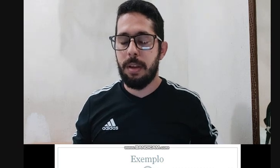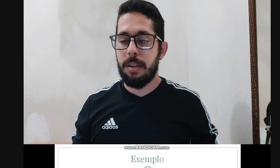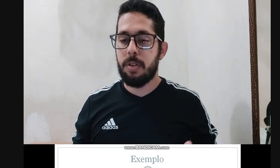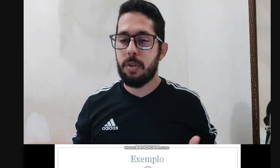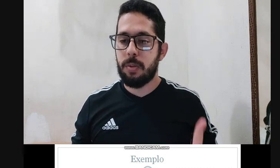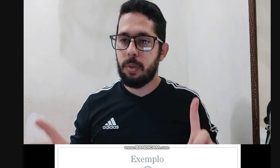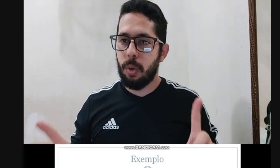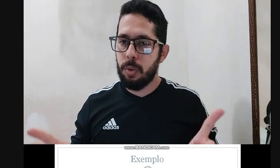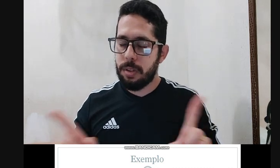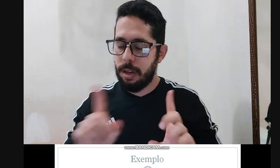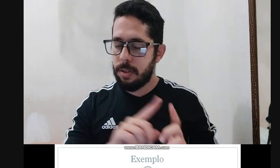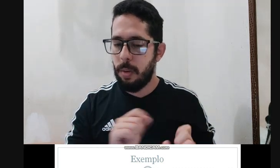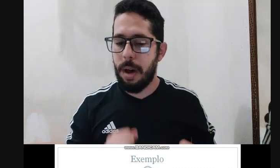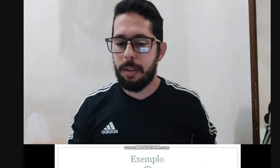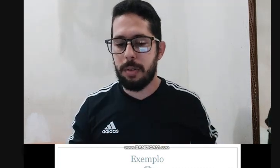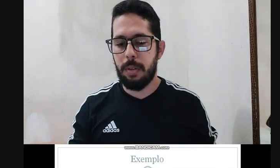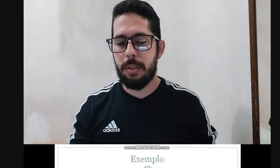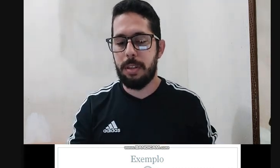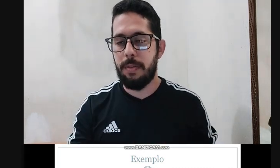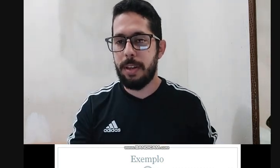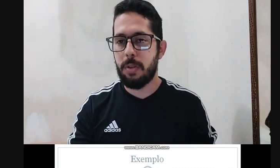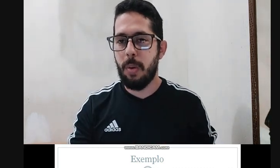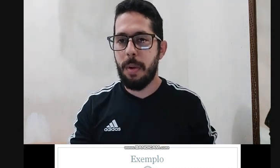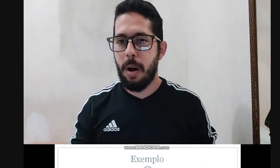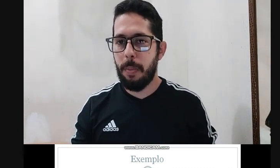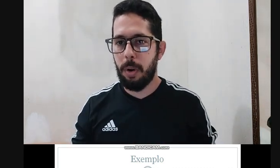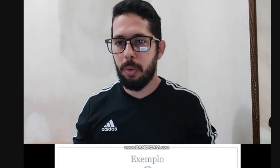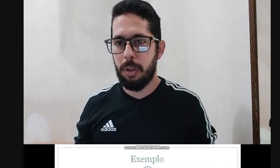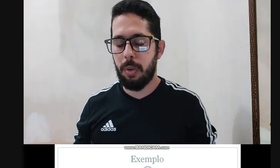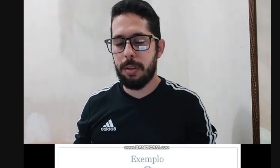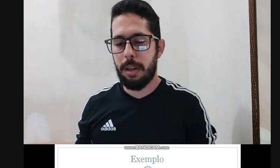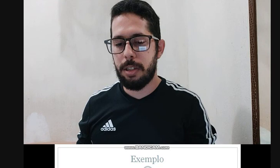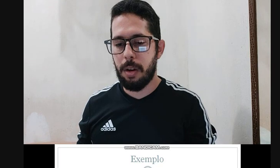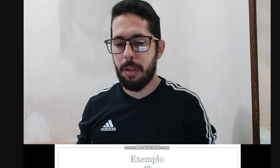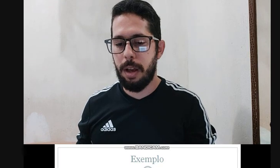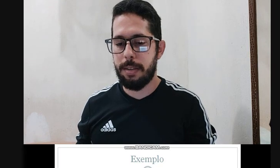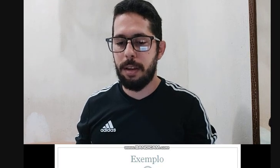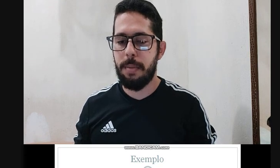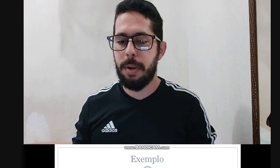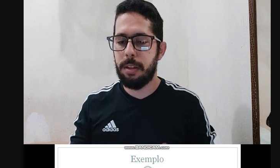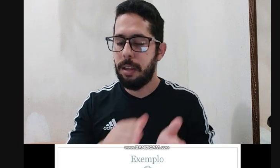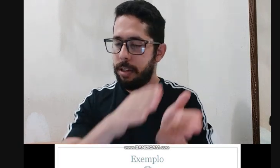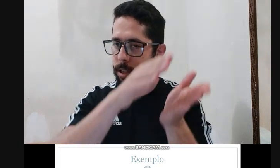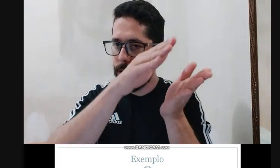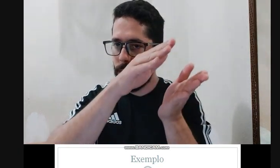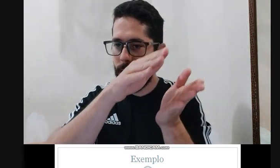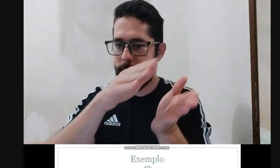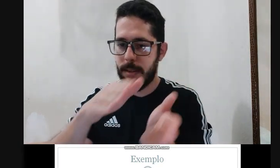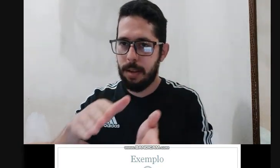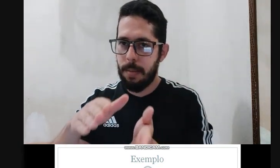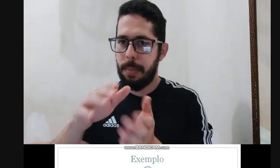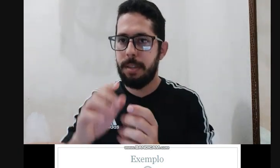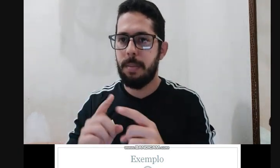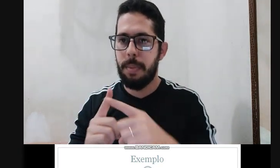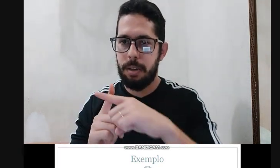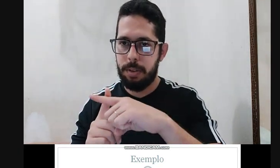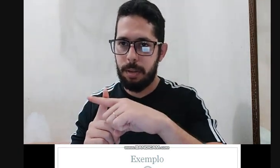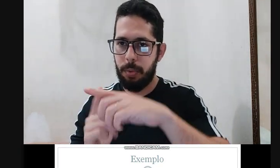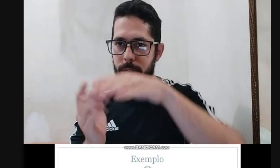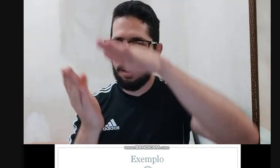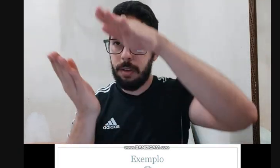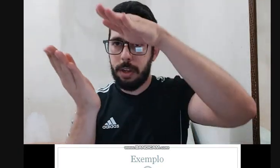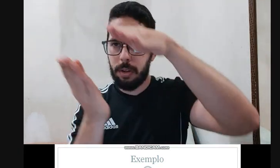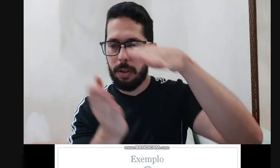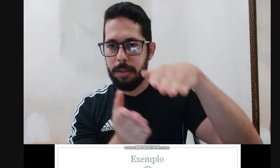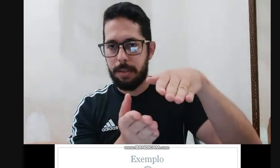certo? Todos eles somados, ou seja, você vai somar o produto de todas as diagonais. Lembrando que as diagonais principais vai